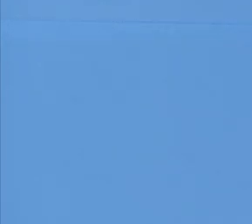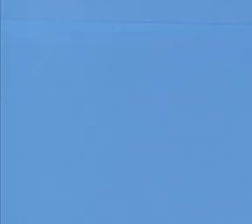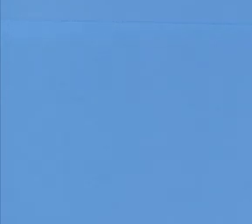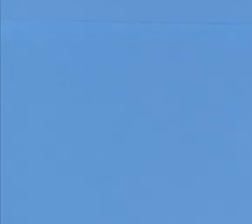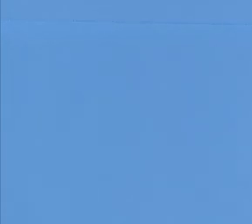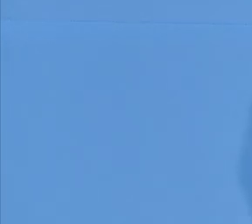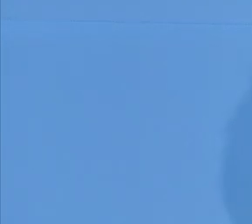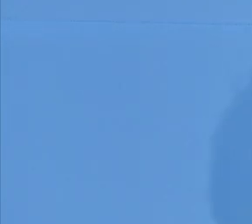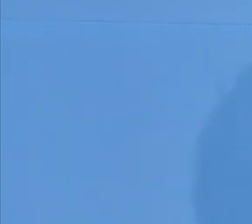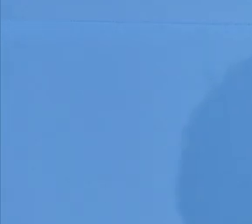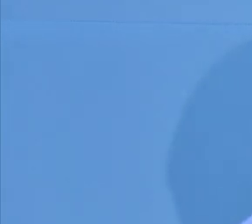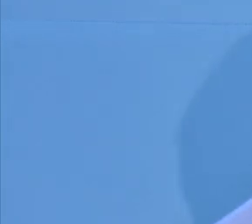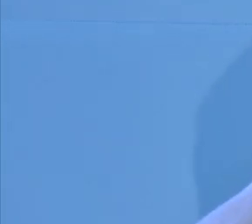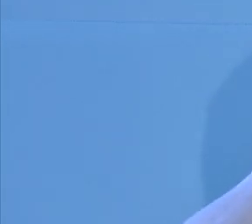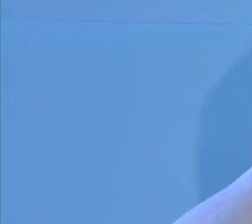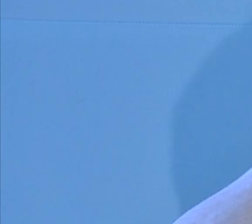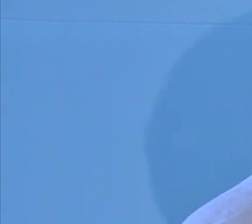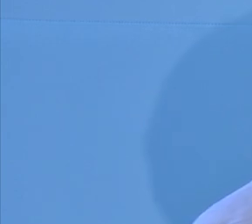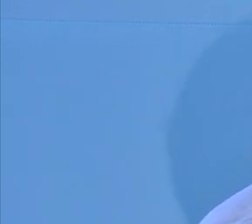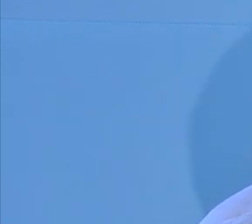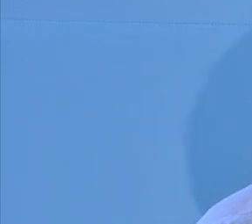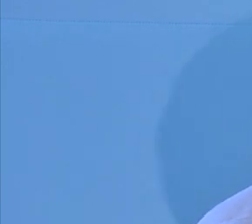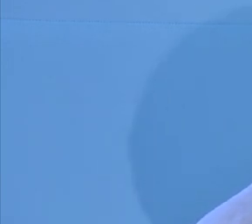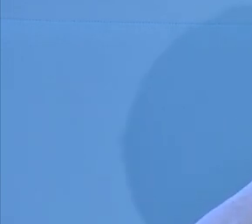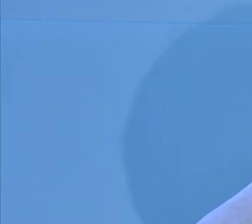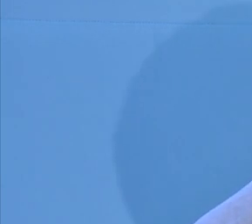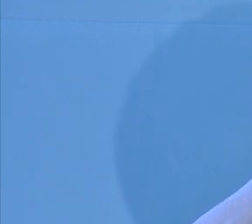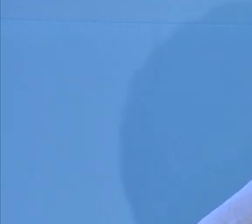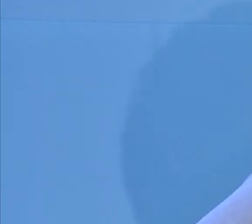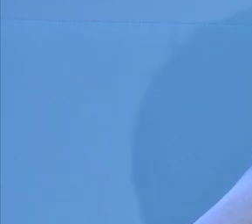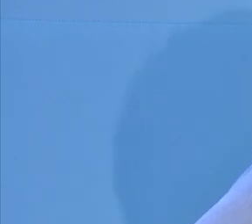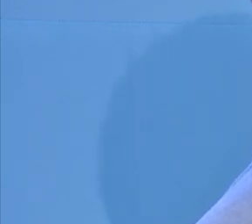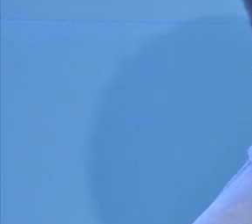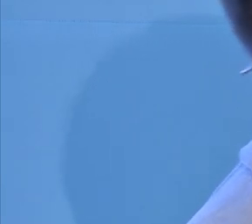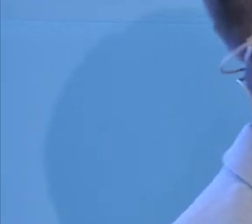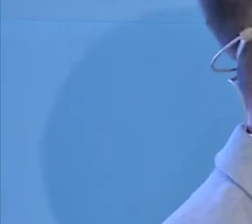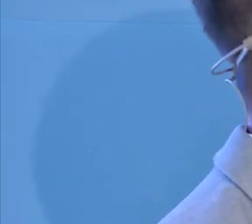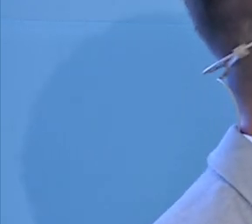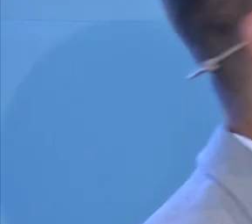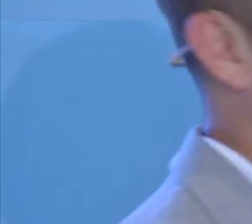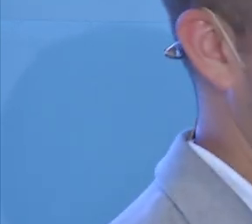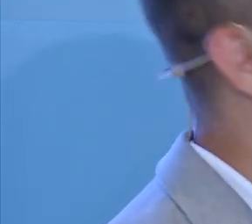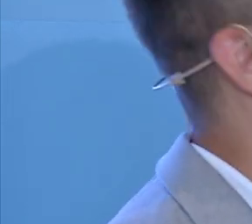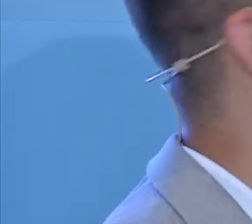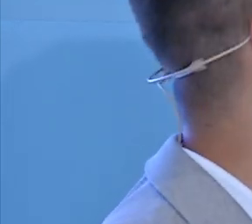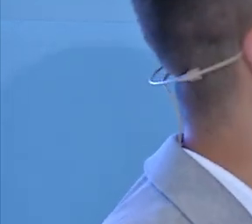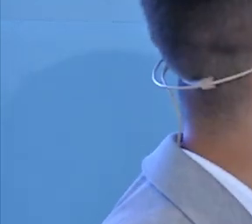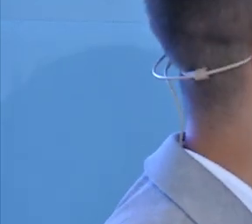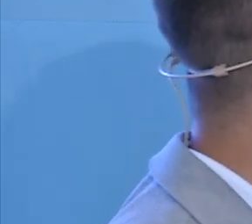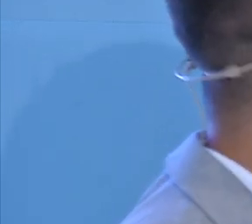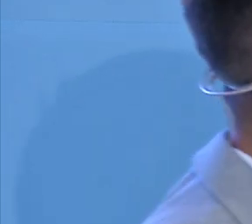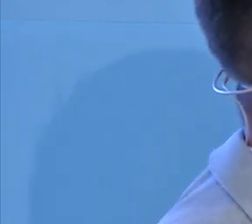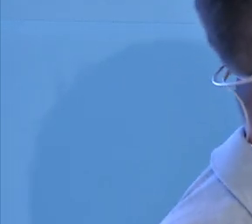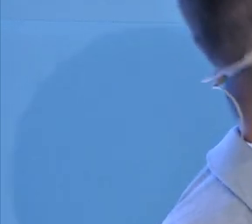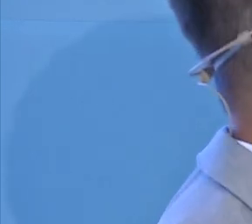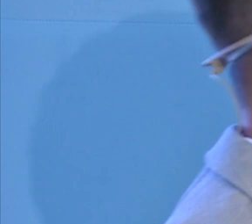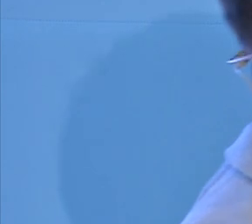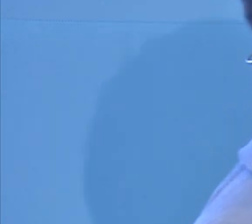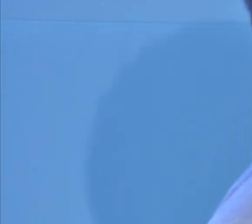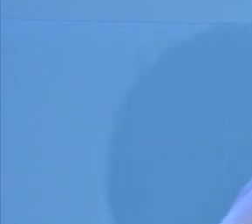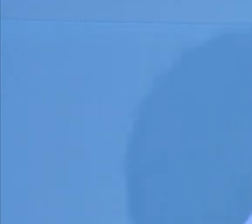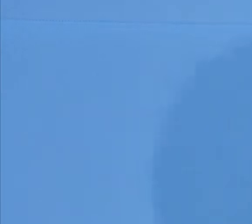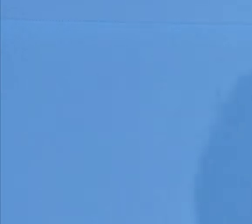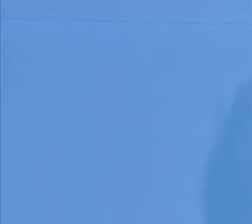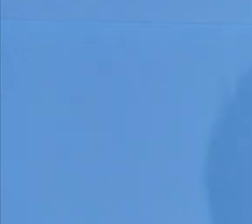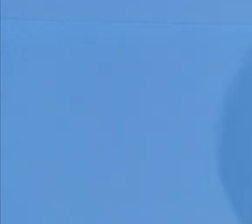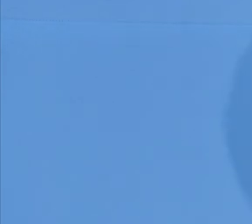ge mer med facket. Så det är mycket handlar med facket och näringsliv, svensk modellen. Okej, okay, great. Doesn't have anything to do with me, except